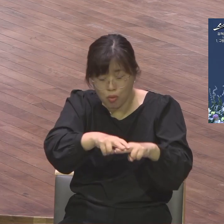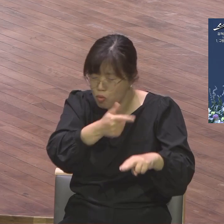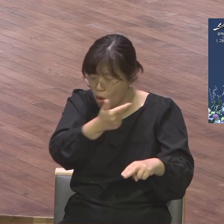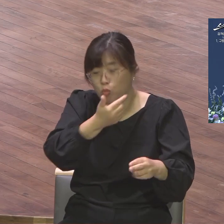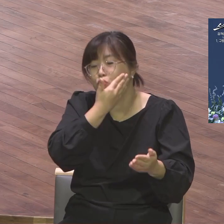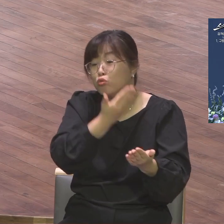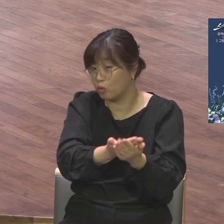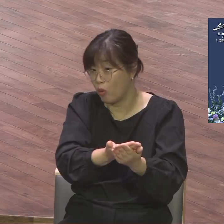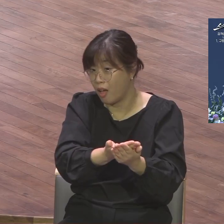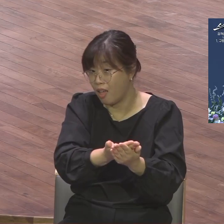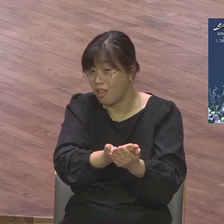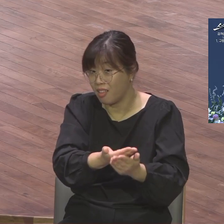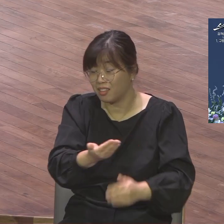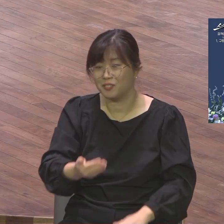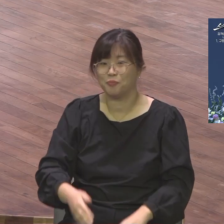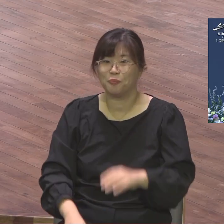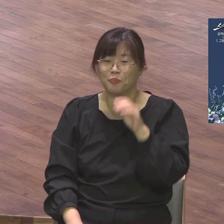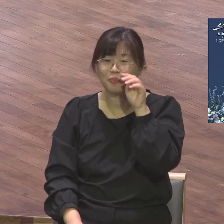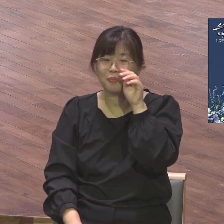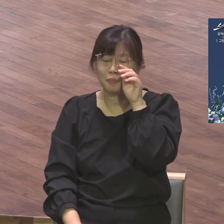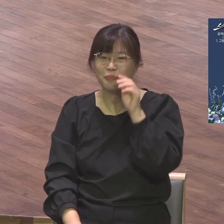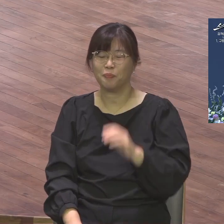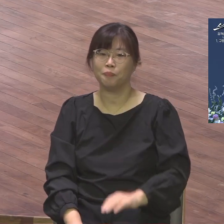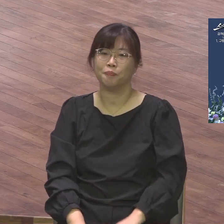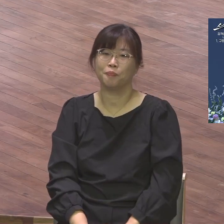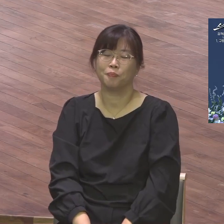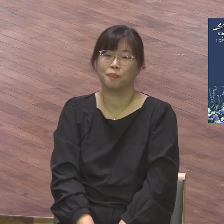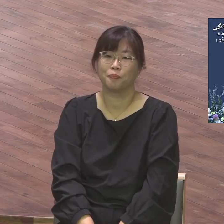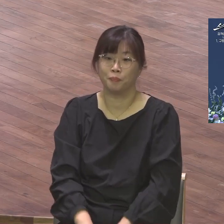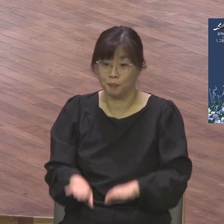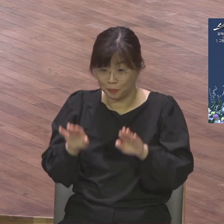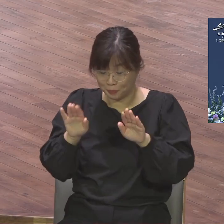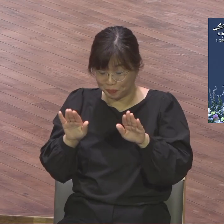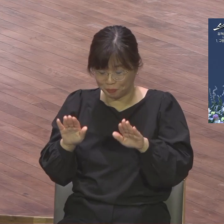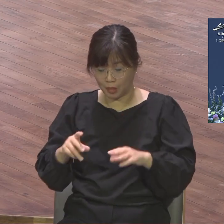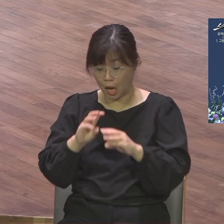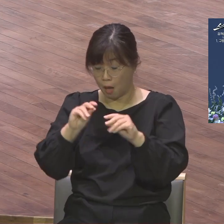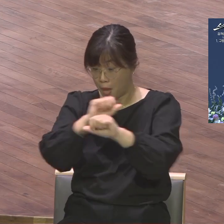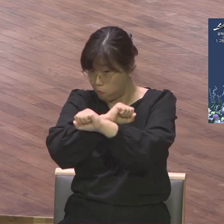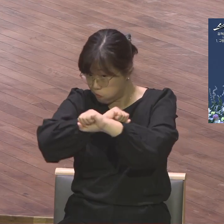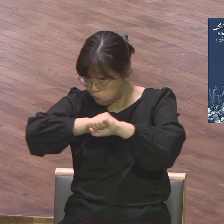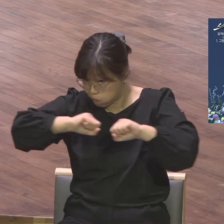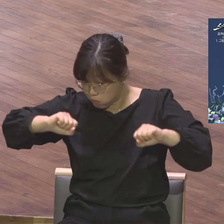목축업을 주로 하는 사회였기 때문에 짐승들과 같이 이렇게